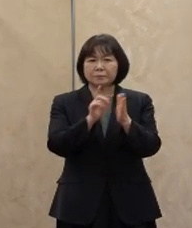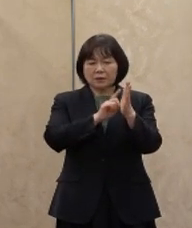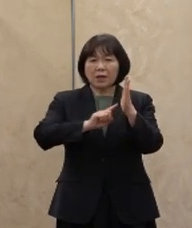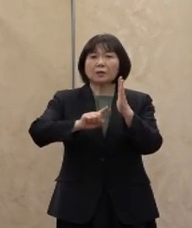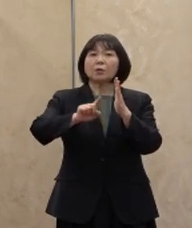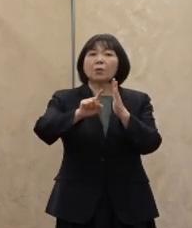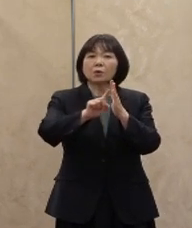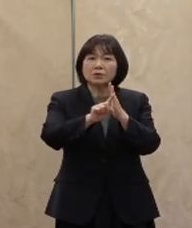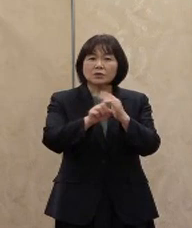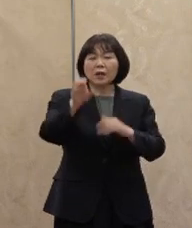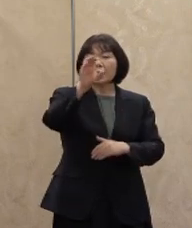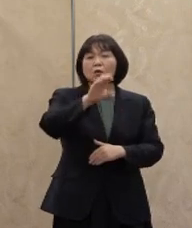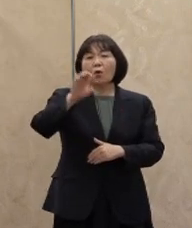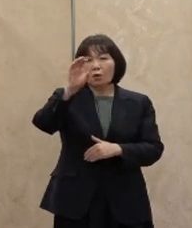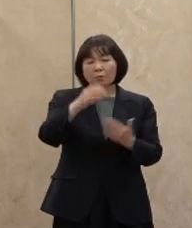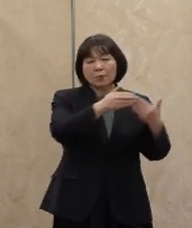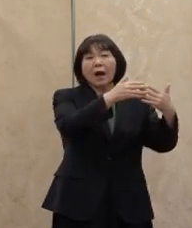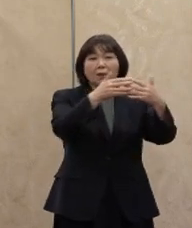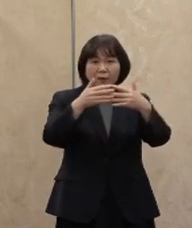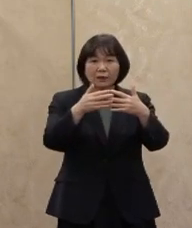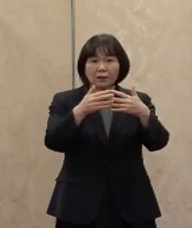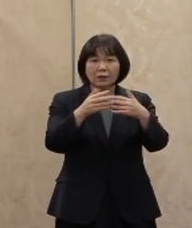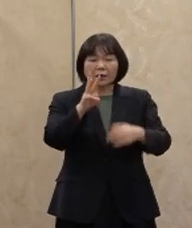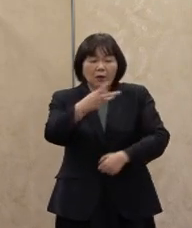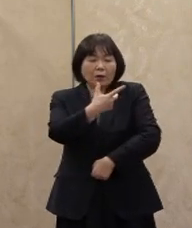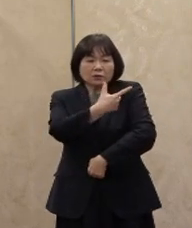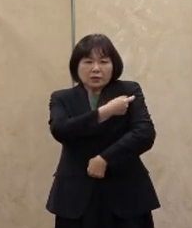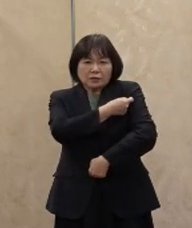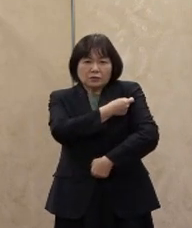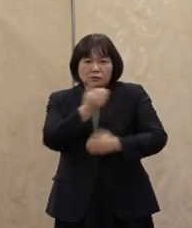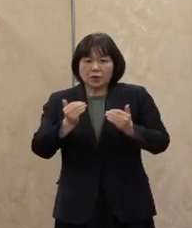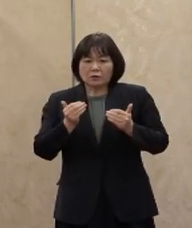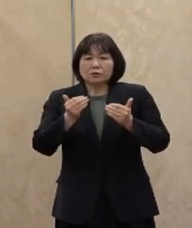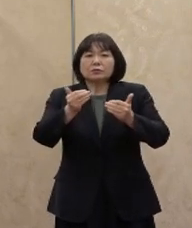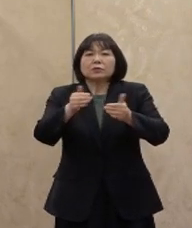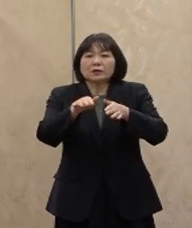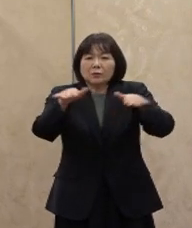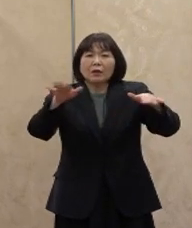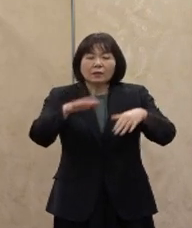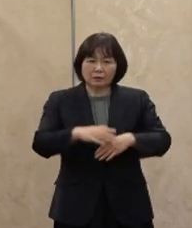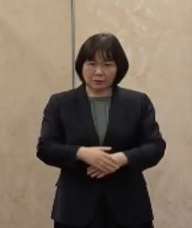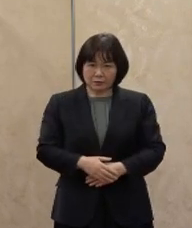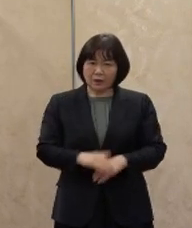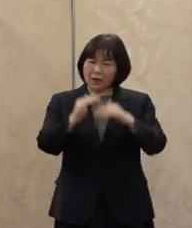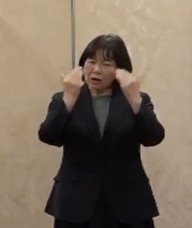して、ヨーロッパやアメリカなんかでもどんどんワクチン接種が進んでますから、ある程度のこ